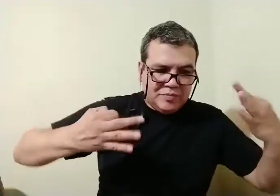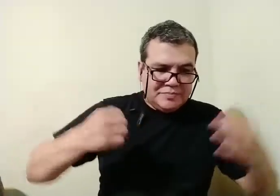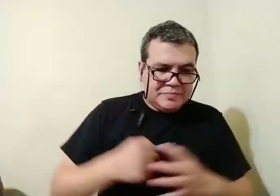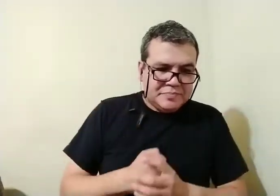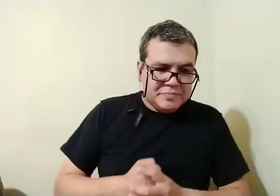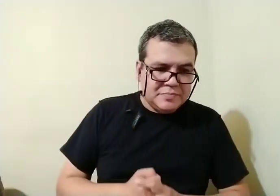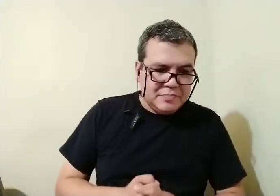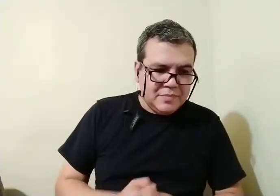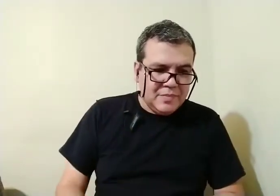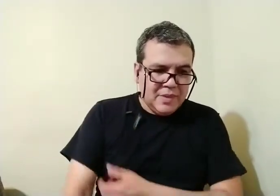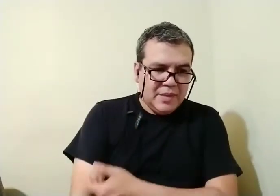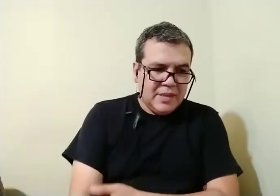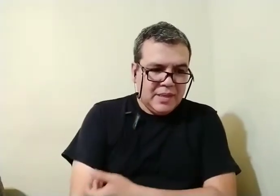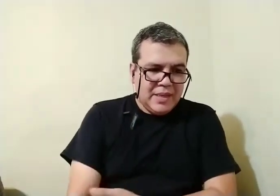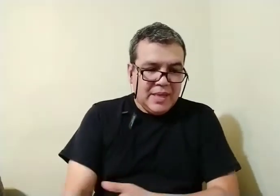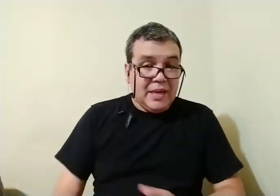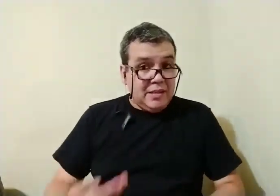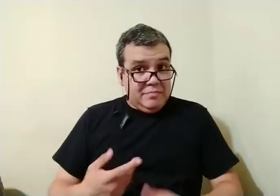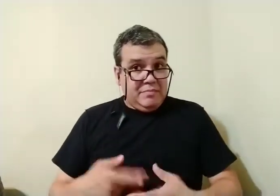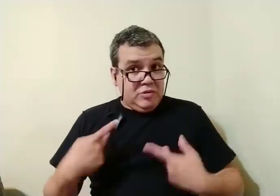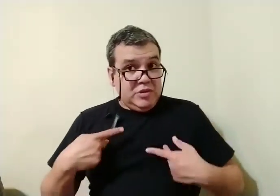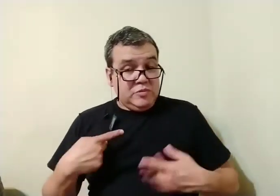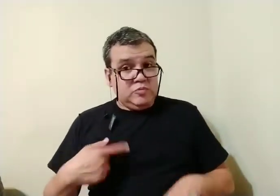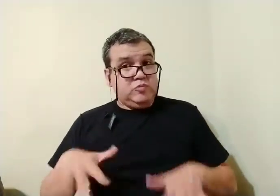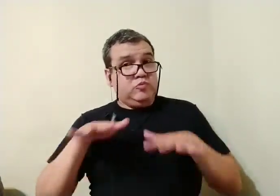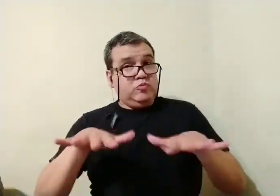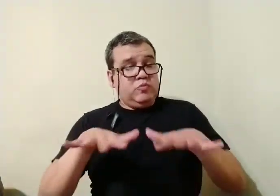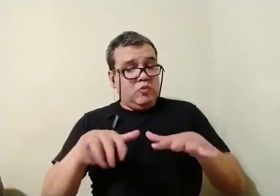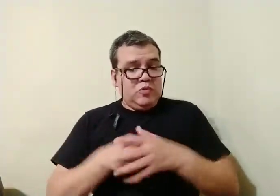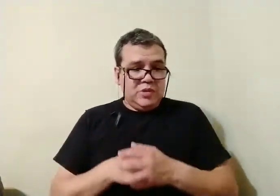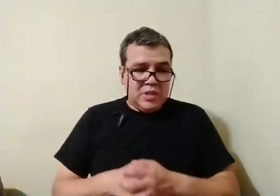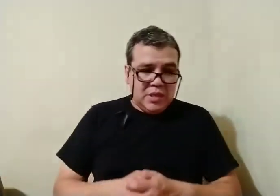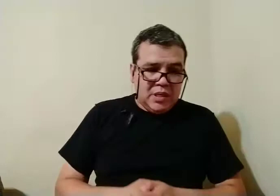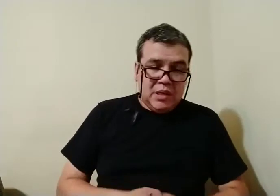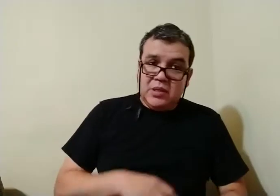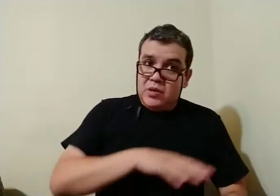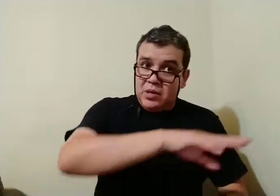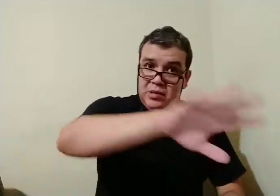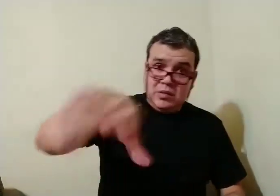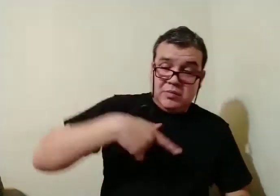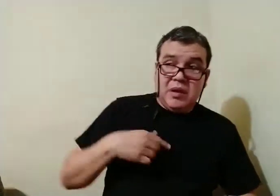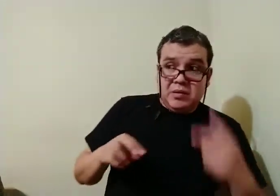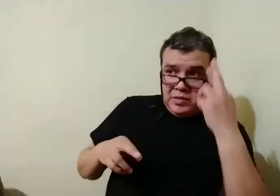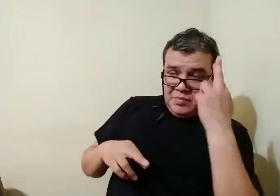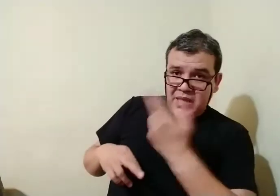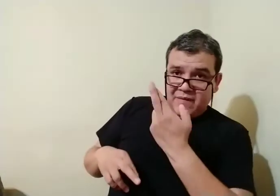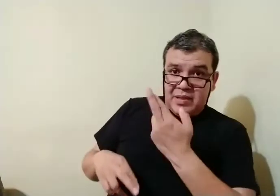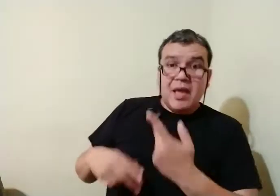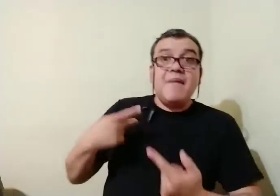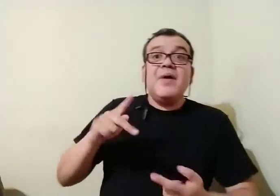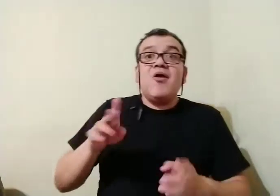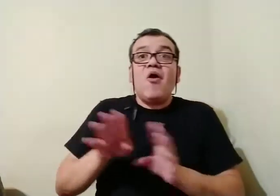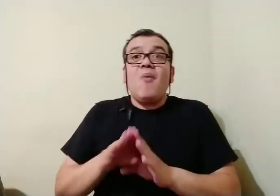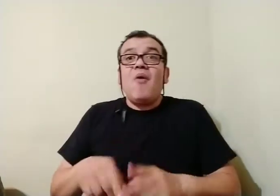del Espíritu Santo, el ministerio del apóstol Pablo llegó incluso al escalón superior